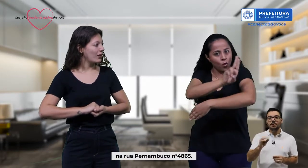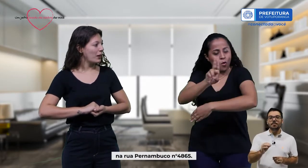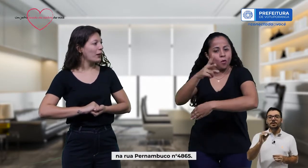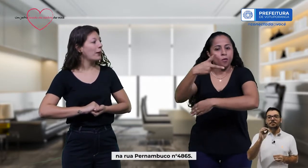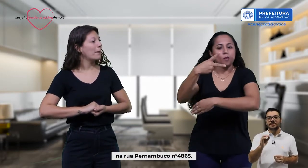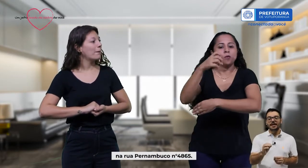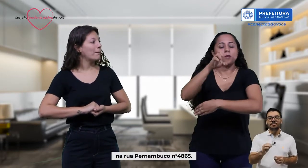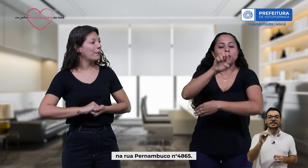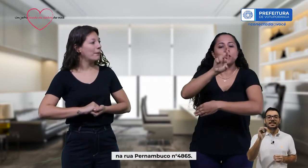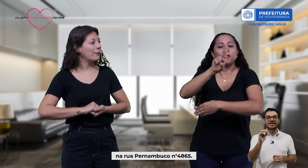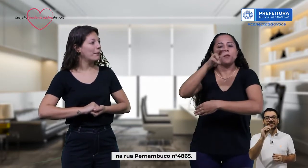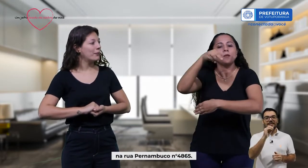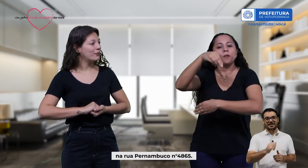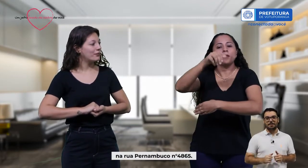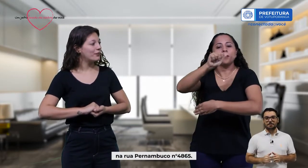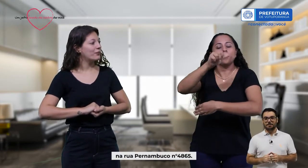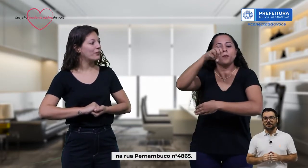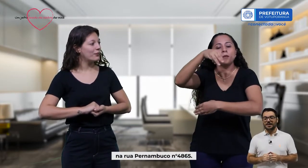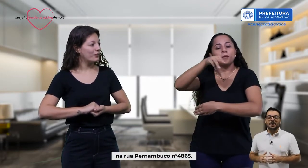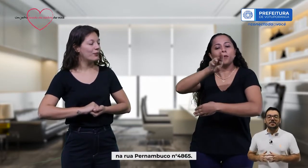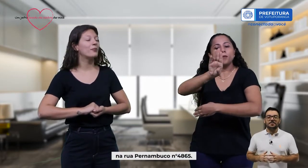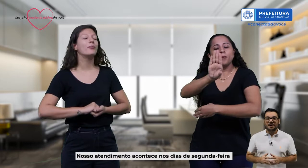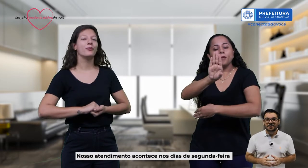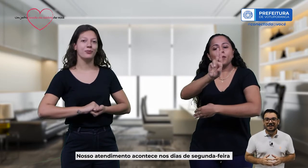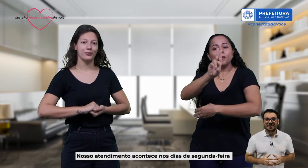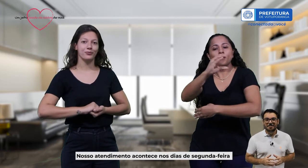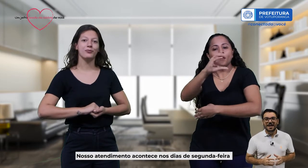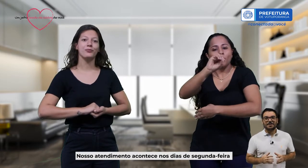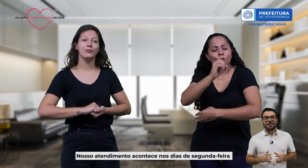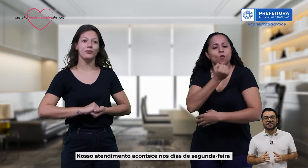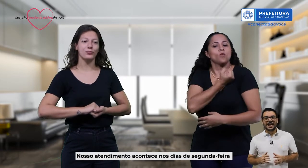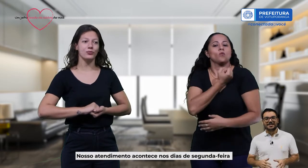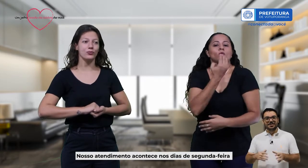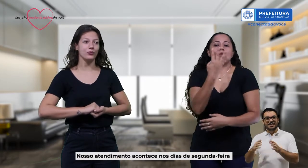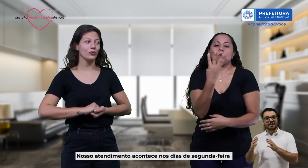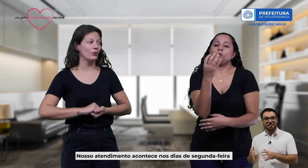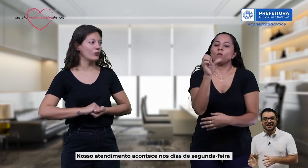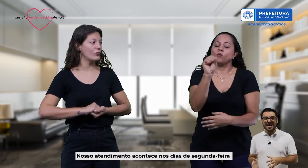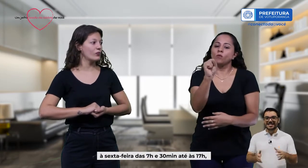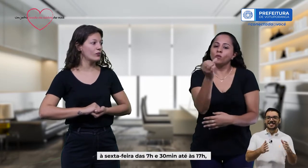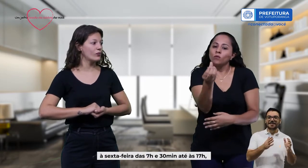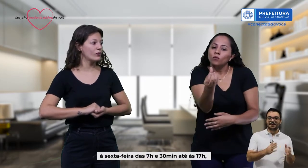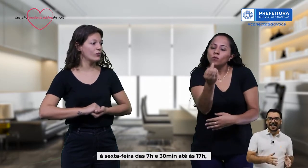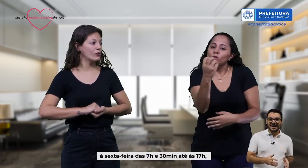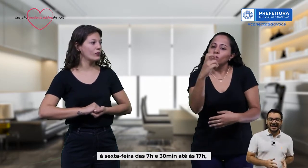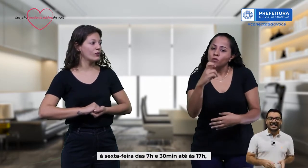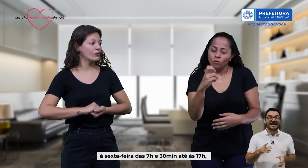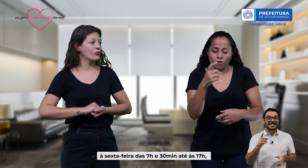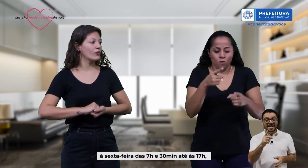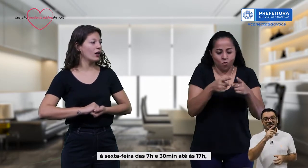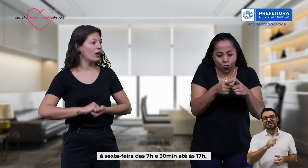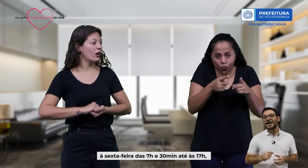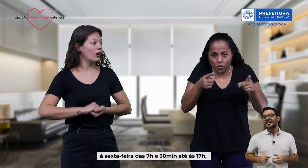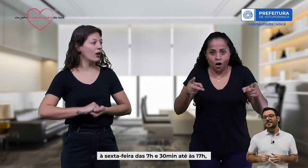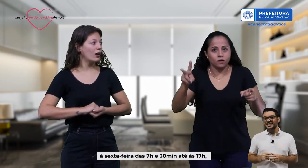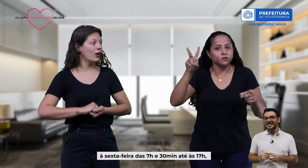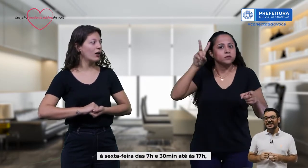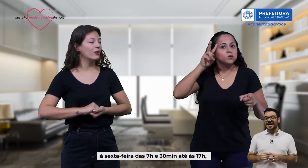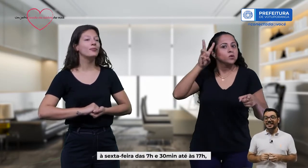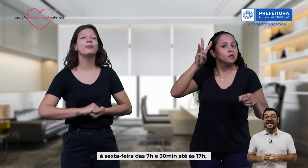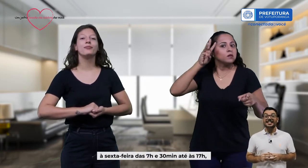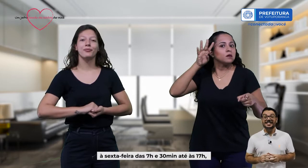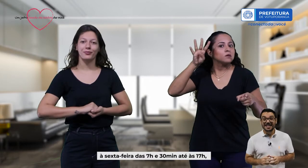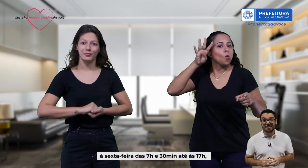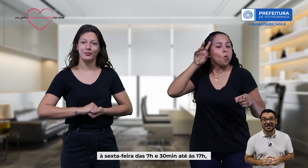4865. Nosso atendimento acontece de segunda a sexta-feira, das sete e meia da